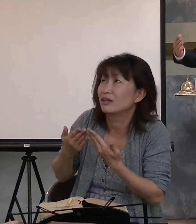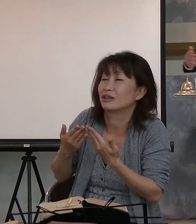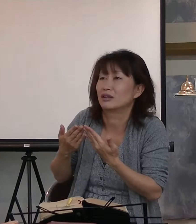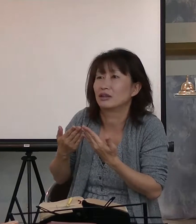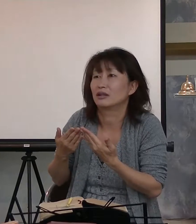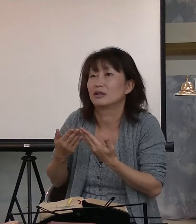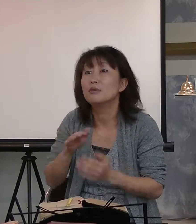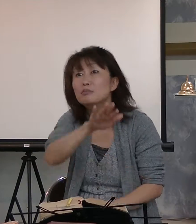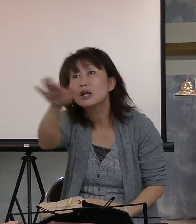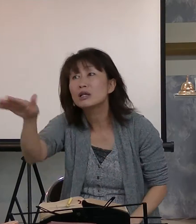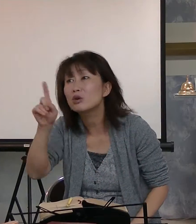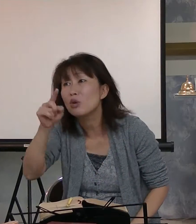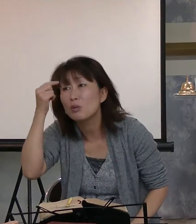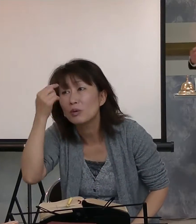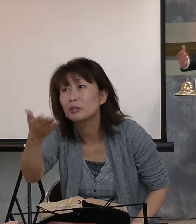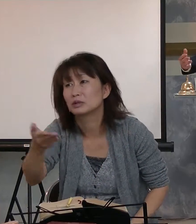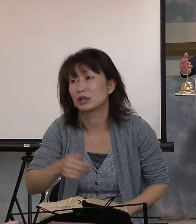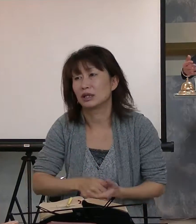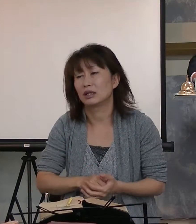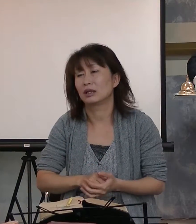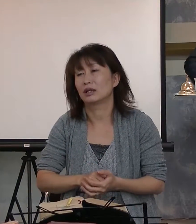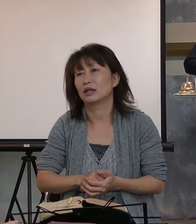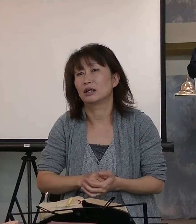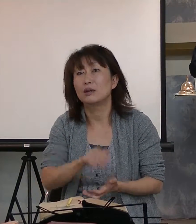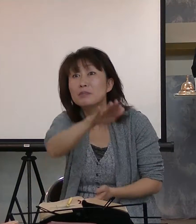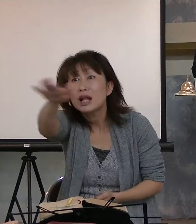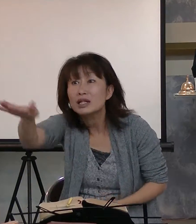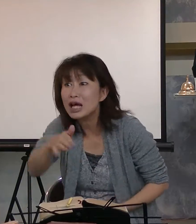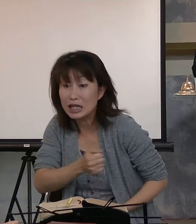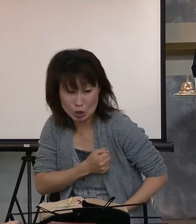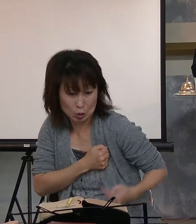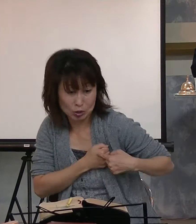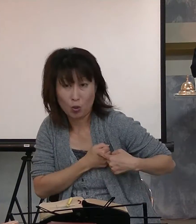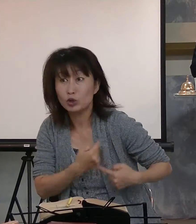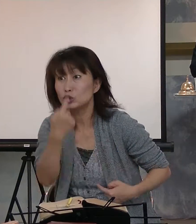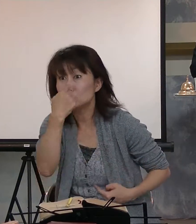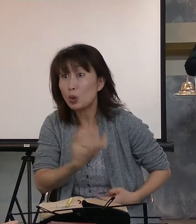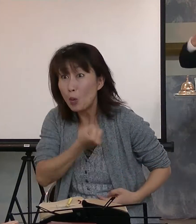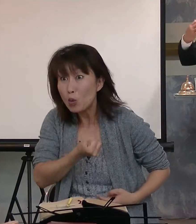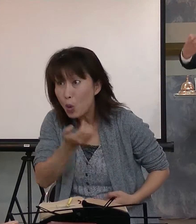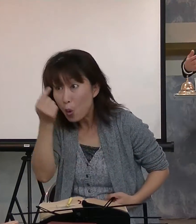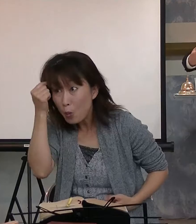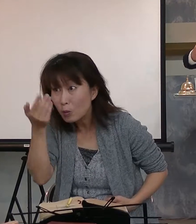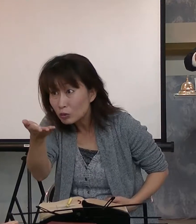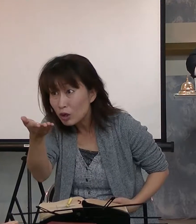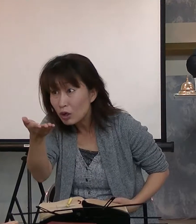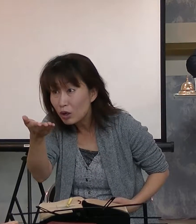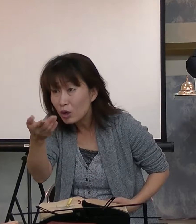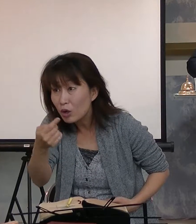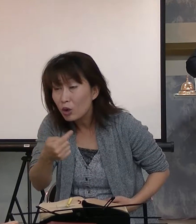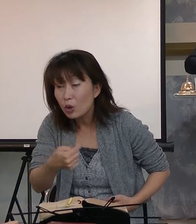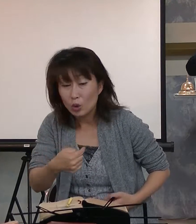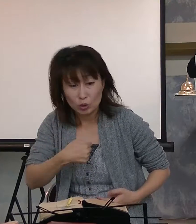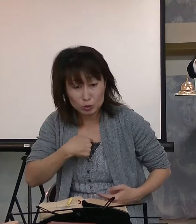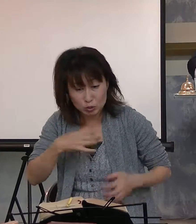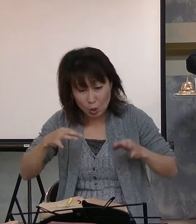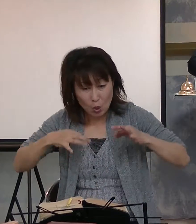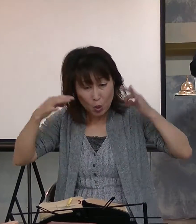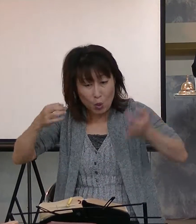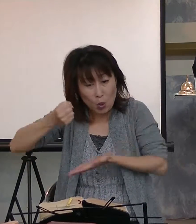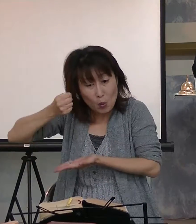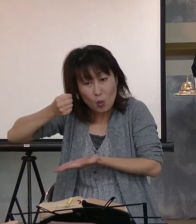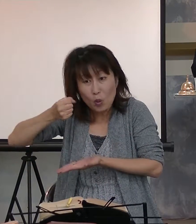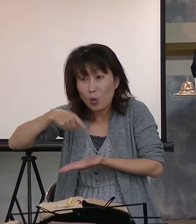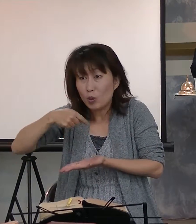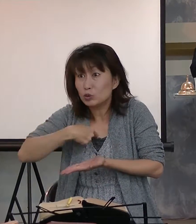皆さんどうですか？皆さんの命、皆さんのものですか？皆さんが持っている財産、皆さんのものです